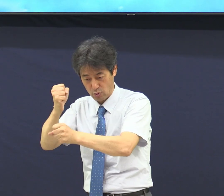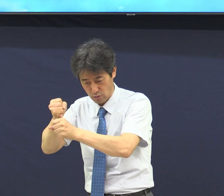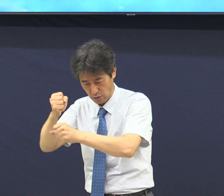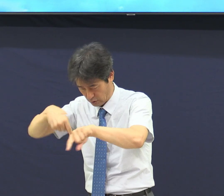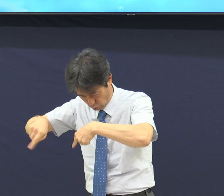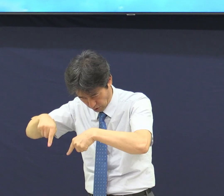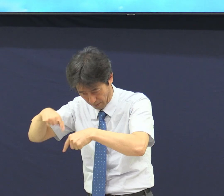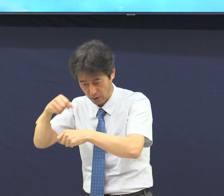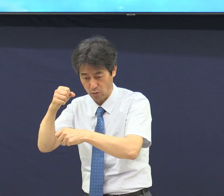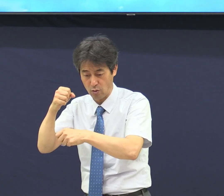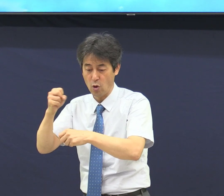다스리고